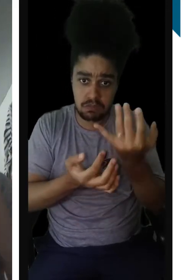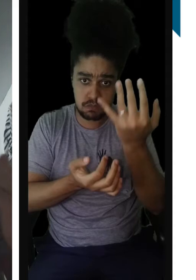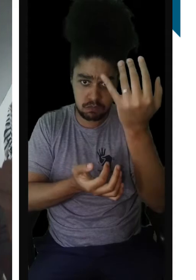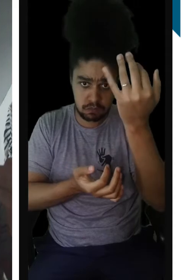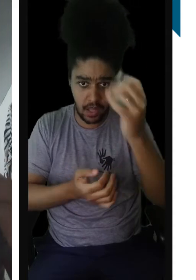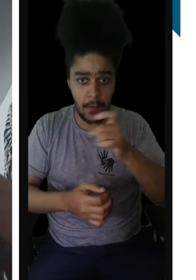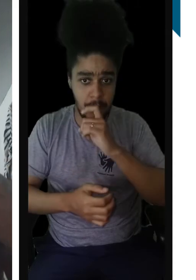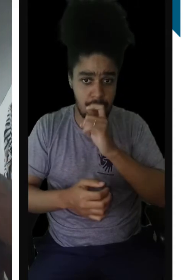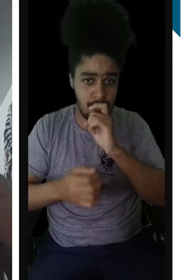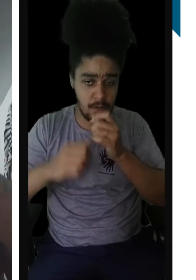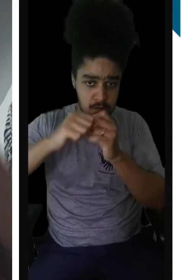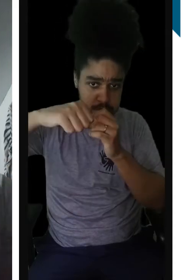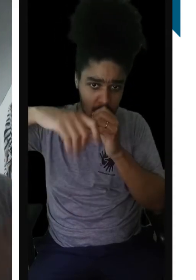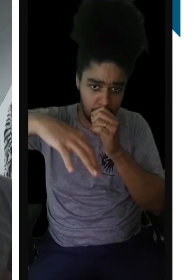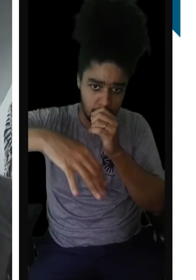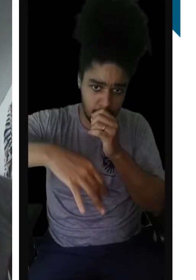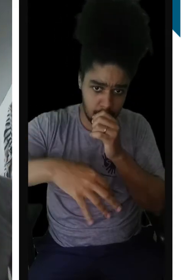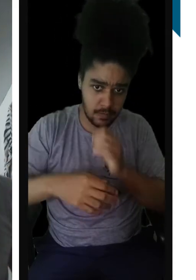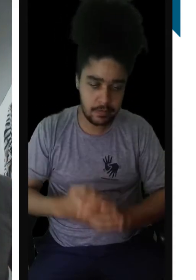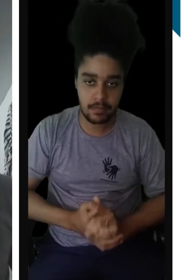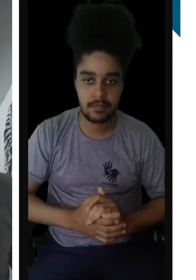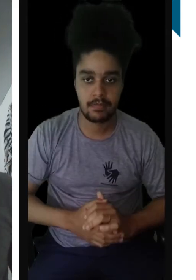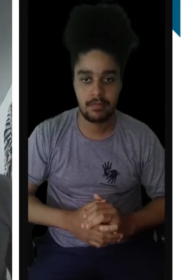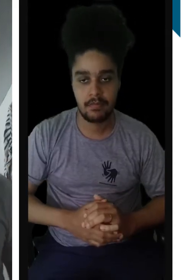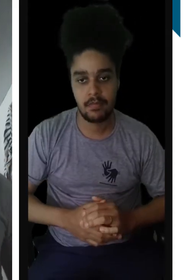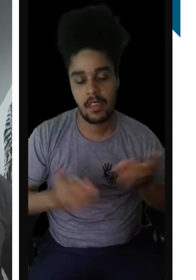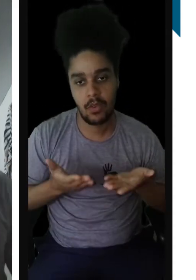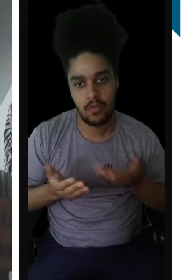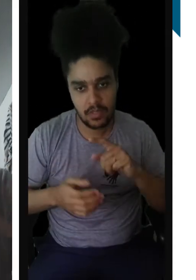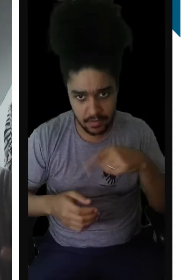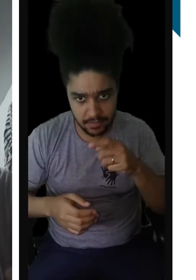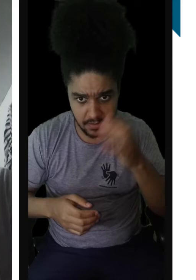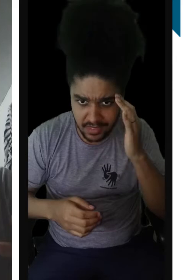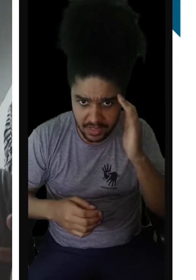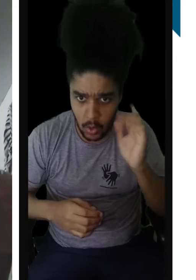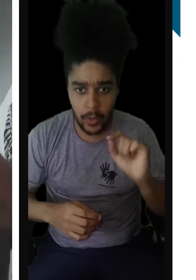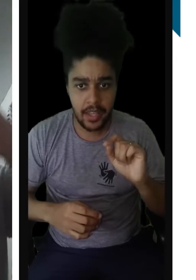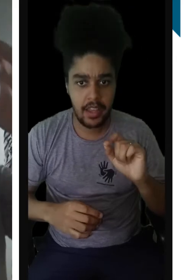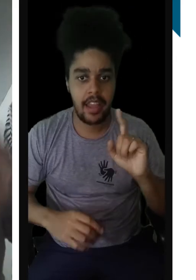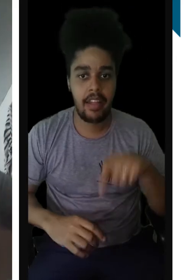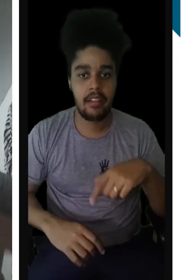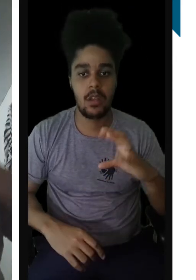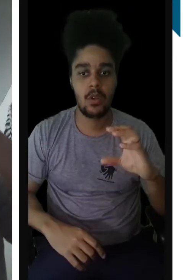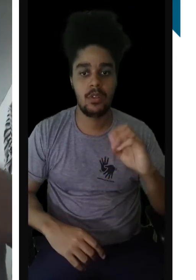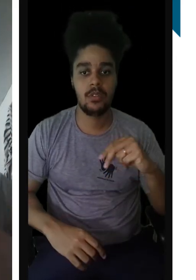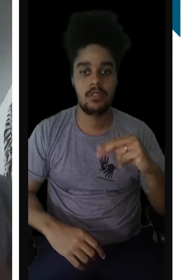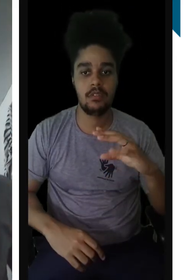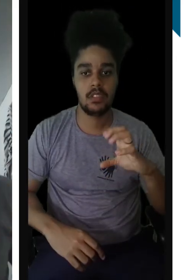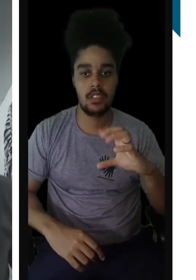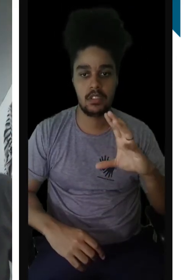atmosfera no nível que a gente vive, né? E agora que você entendeu o que é a convecção, que é